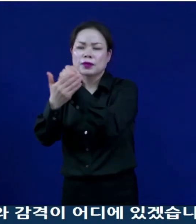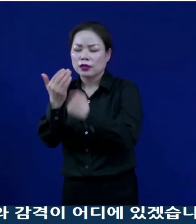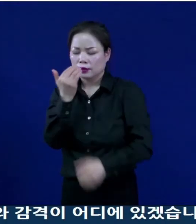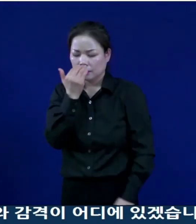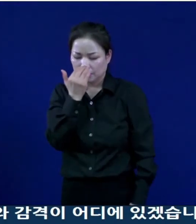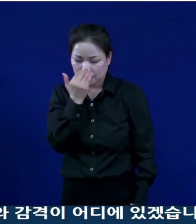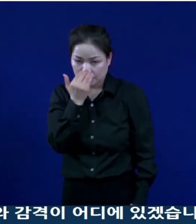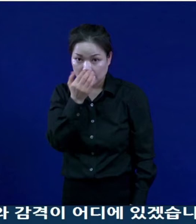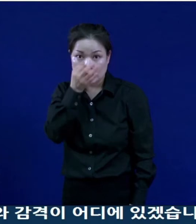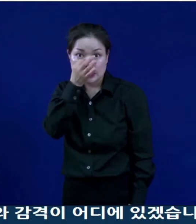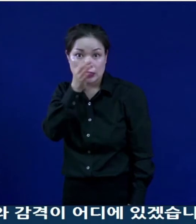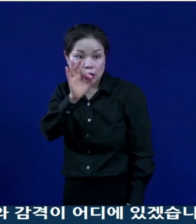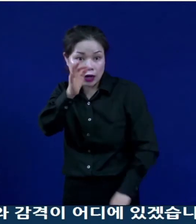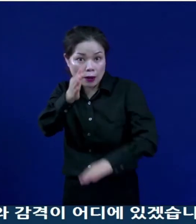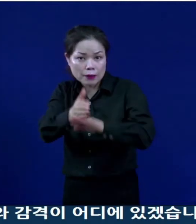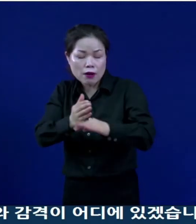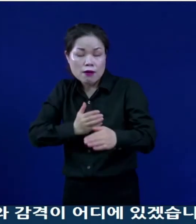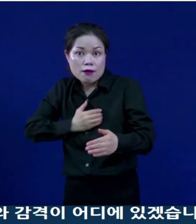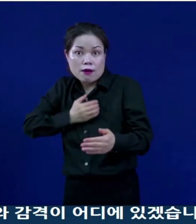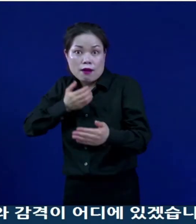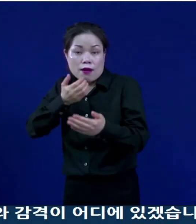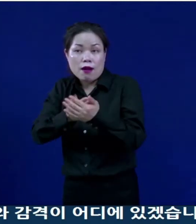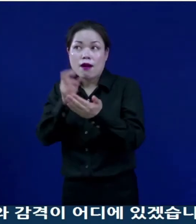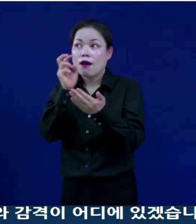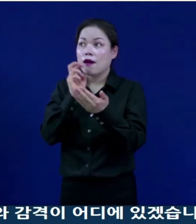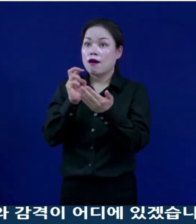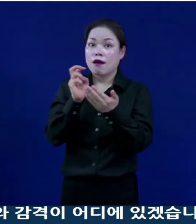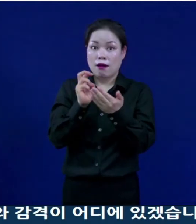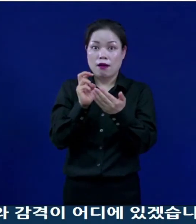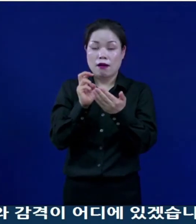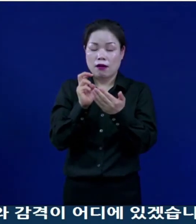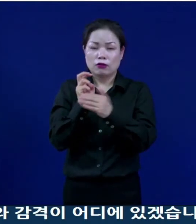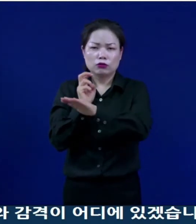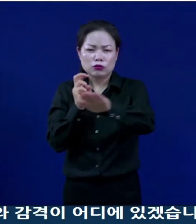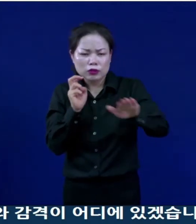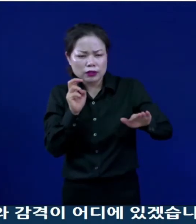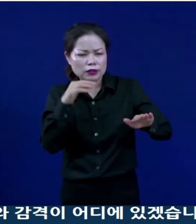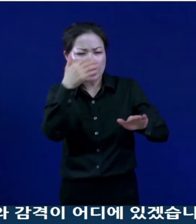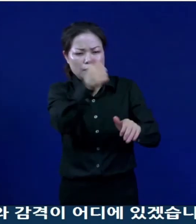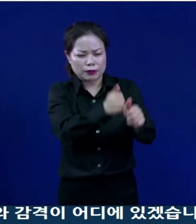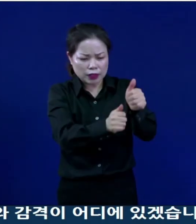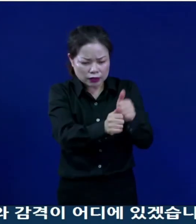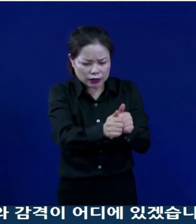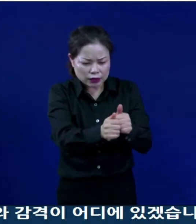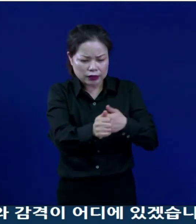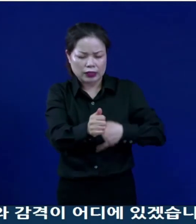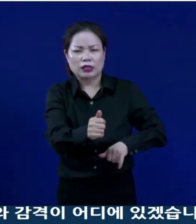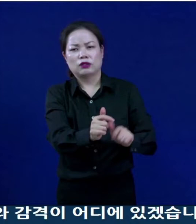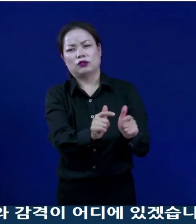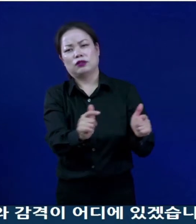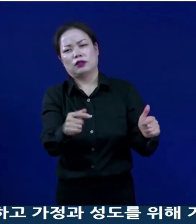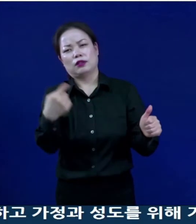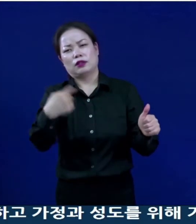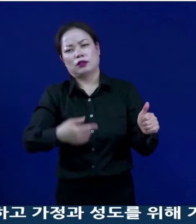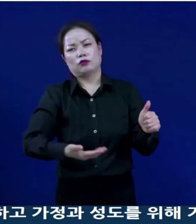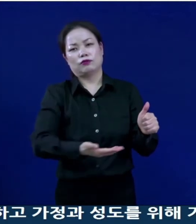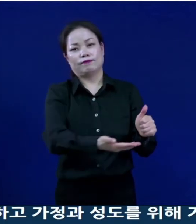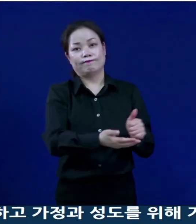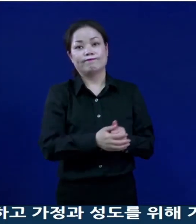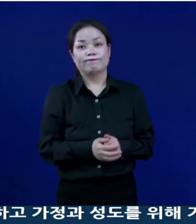겸손히 인정하고 바로 그런 감사와 감격을, 찬양을 우리의 다음 세대에게, 우리의 자녀들에게 가르쳐야 하는